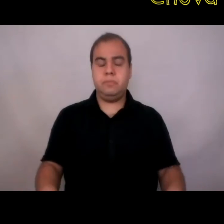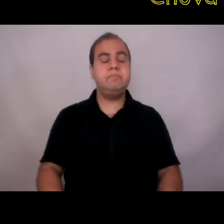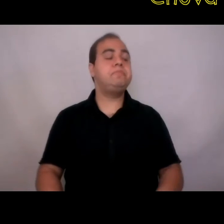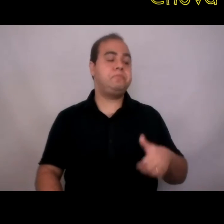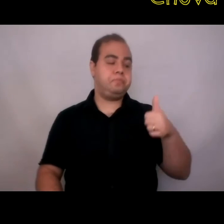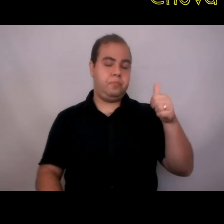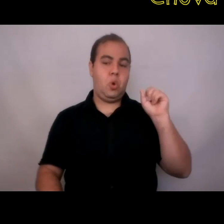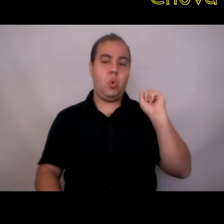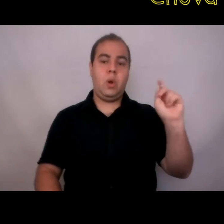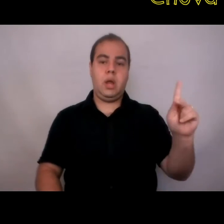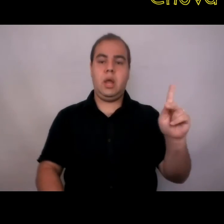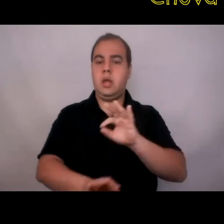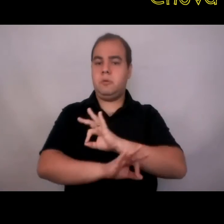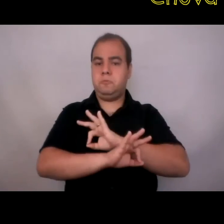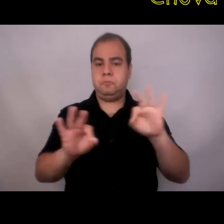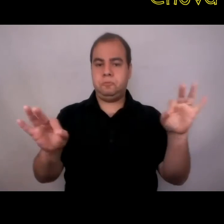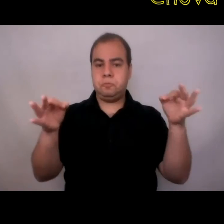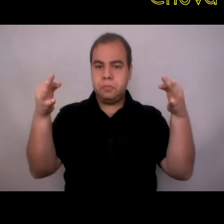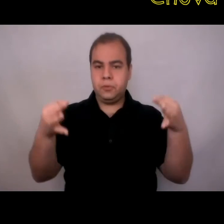Perfeito, é isso mesmo.